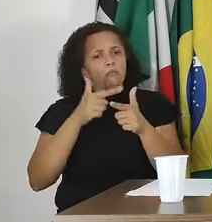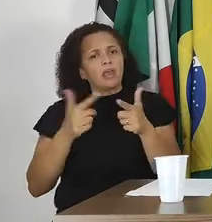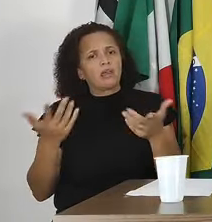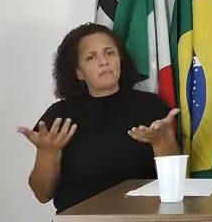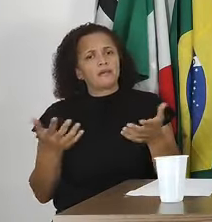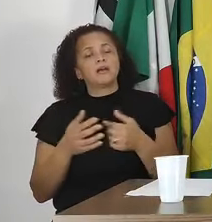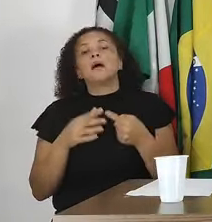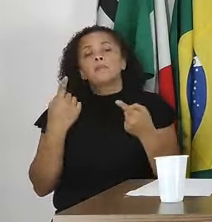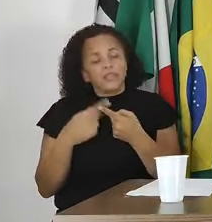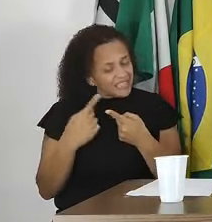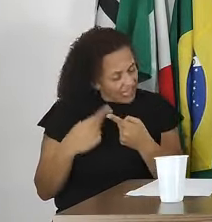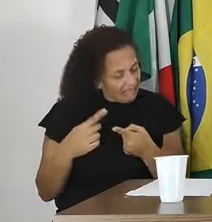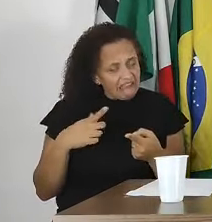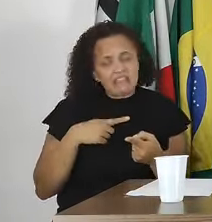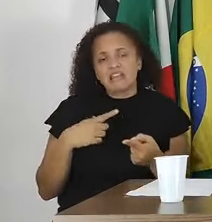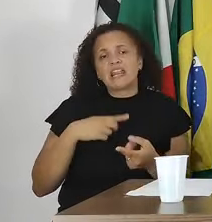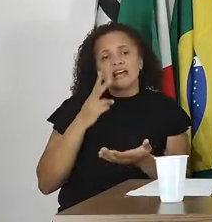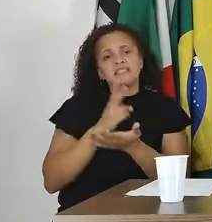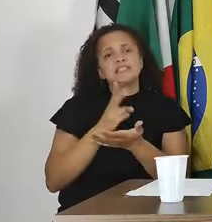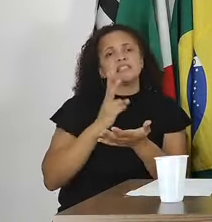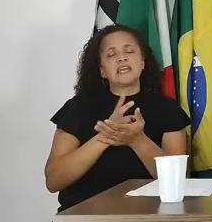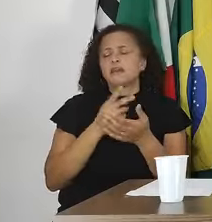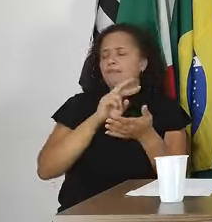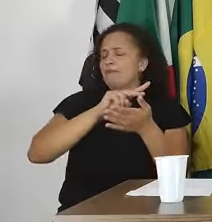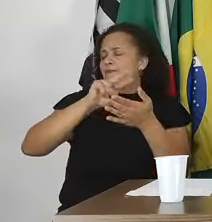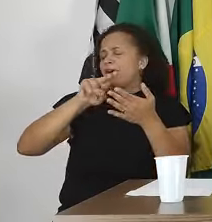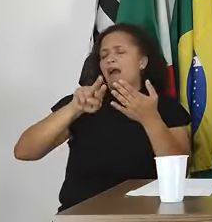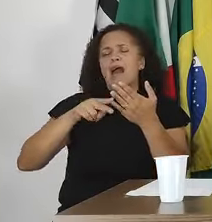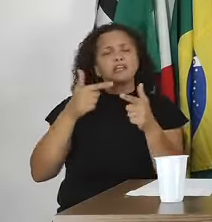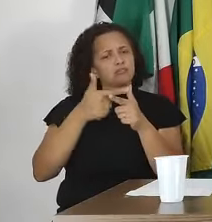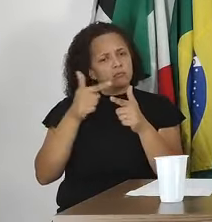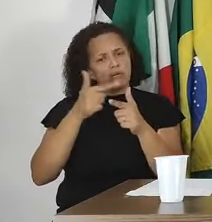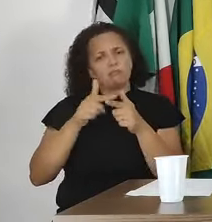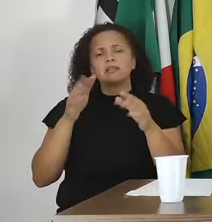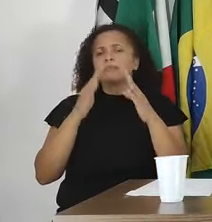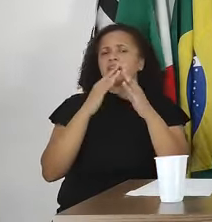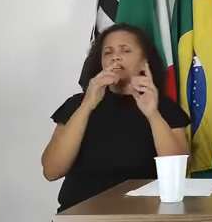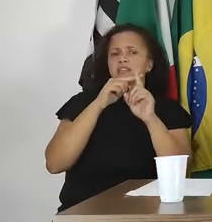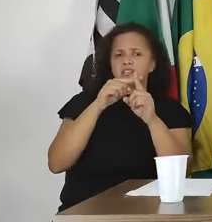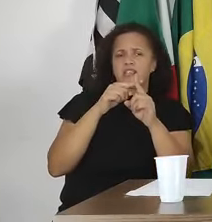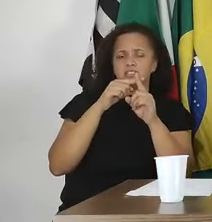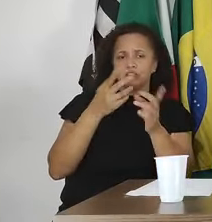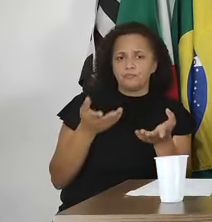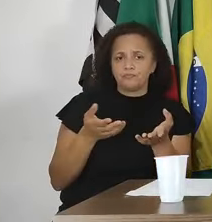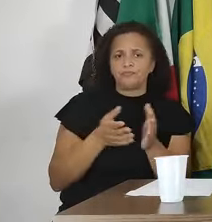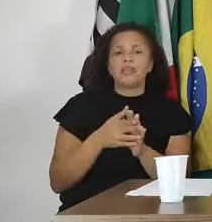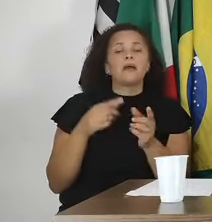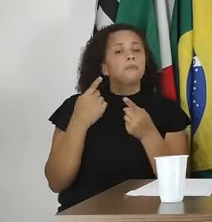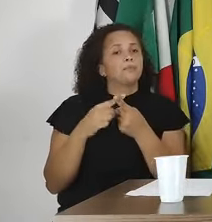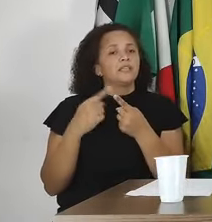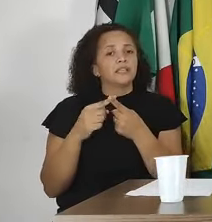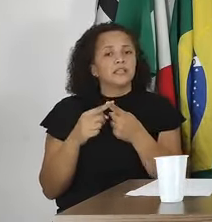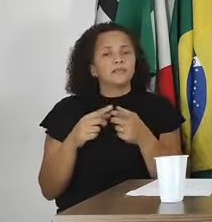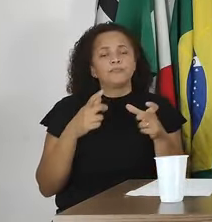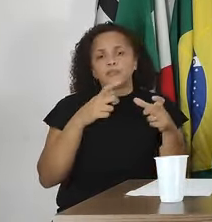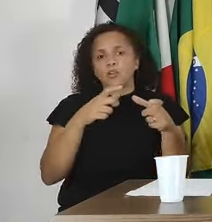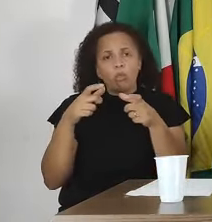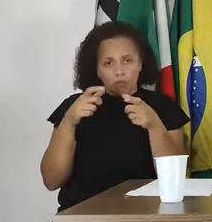Porque vão aparecer muitas coisas dentro da igreja, vai aparecer muitos problemas, porque onde há o ser humano,